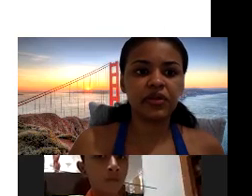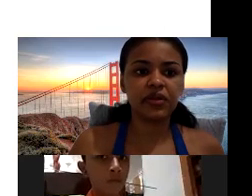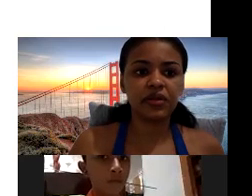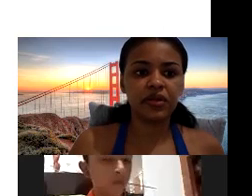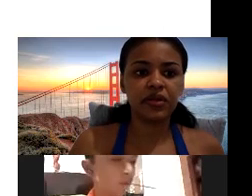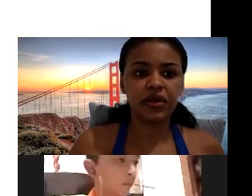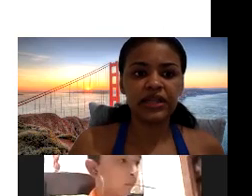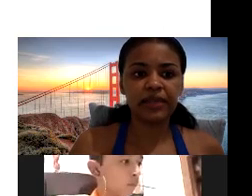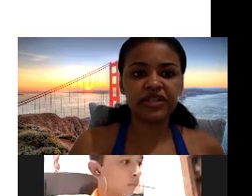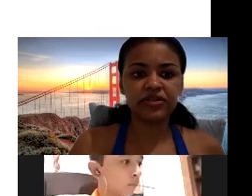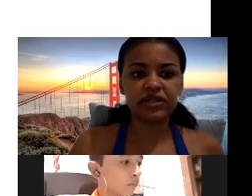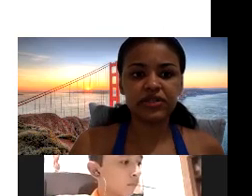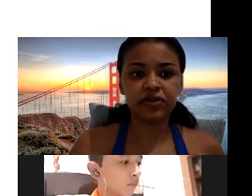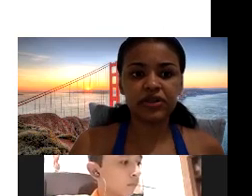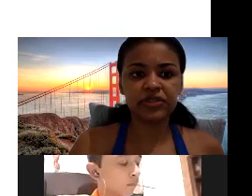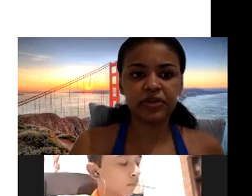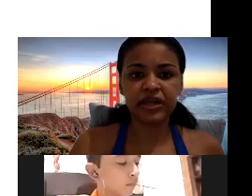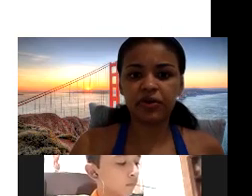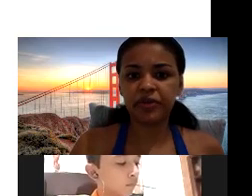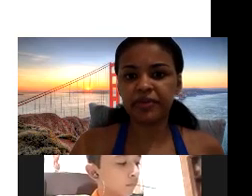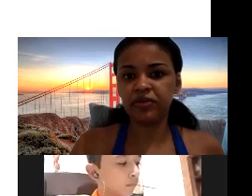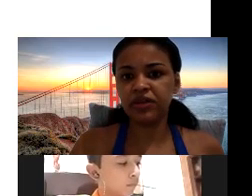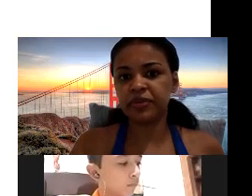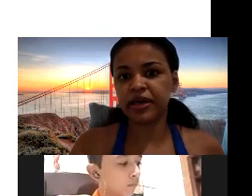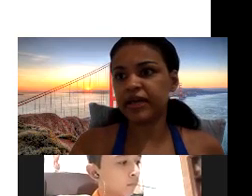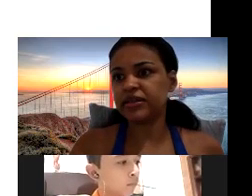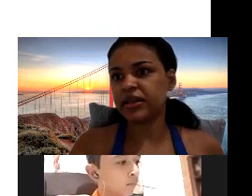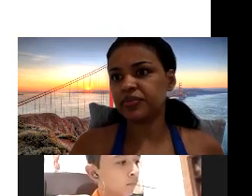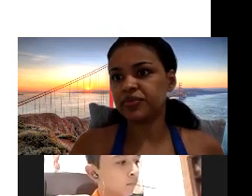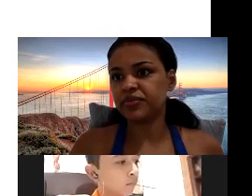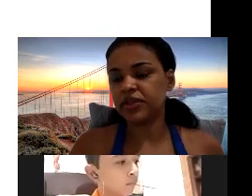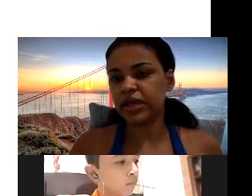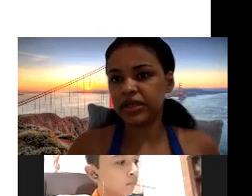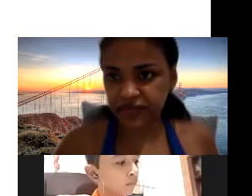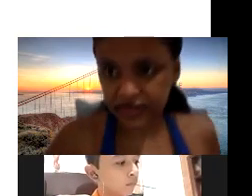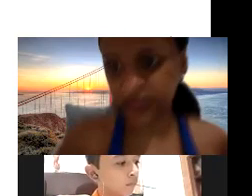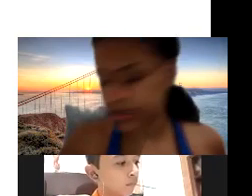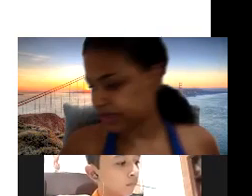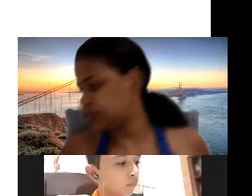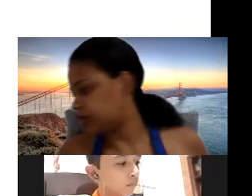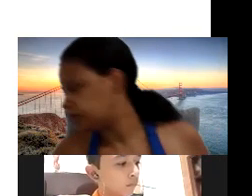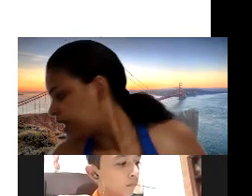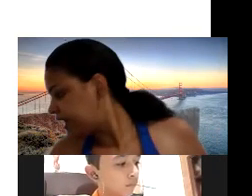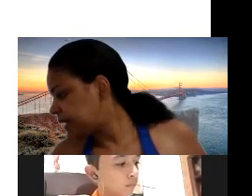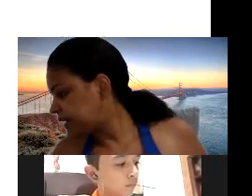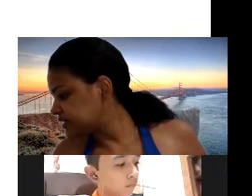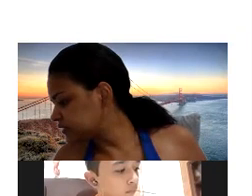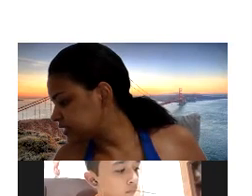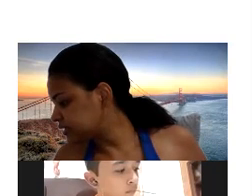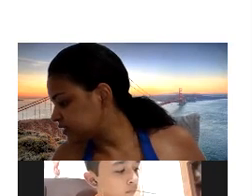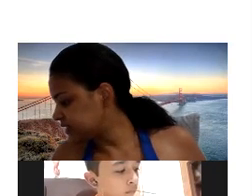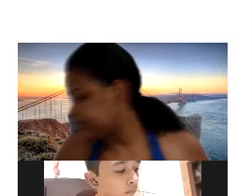um lá na página 202 a gente pode até acompanhar pelo livro para ganhar tem e aqui só fazer um exemplo só